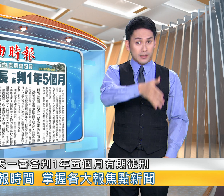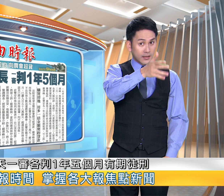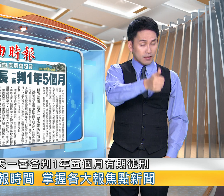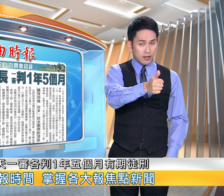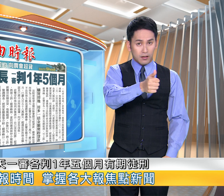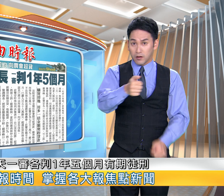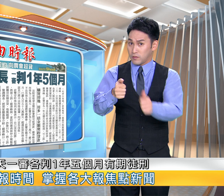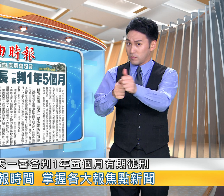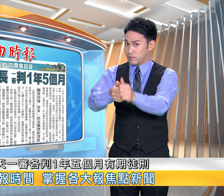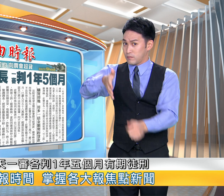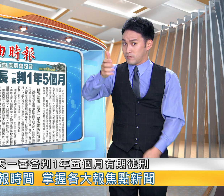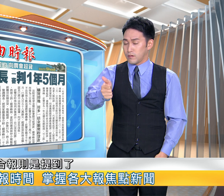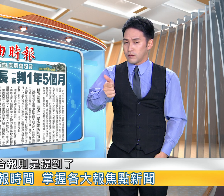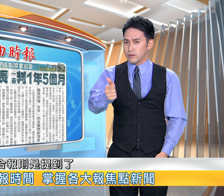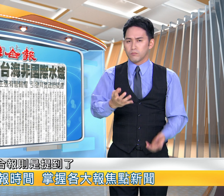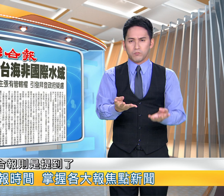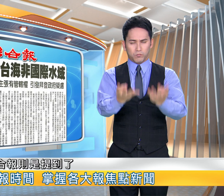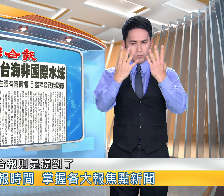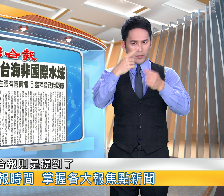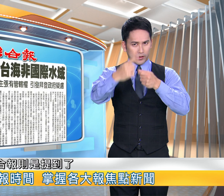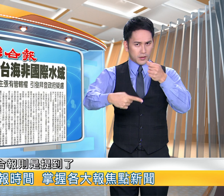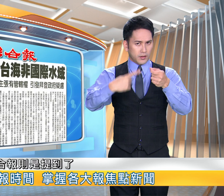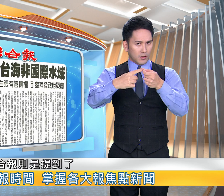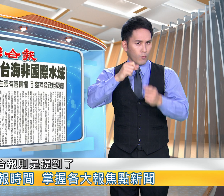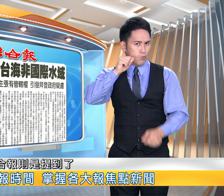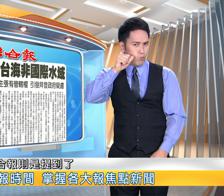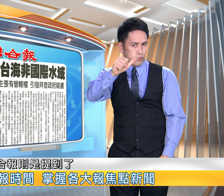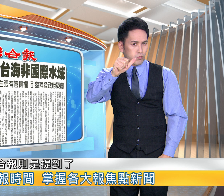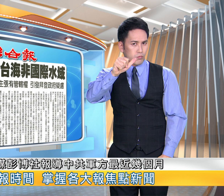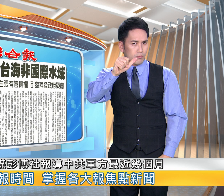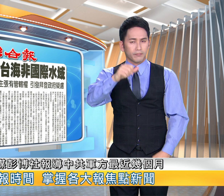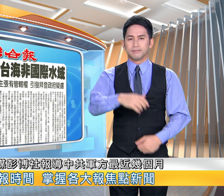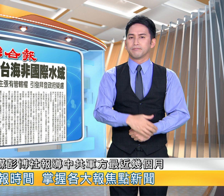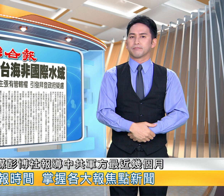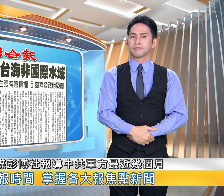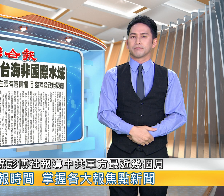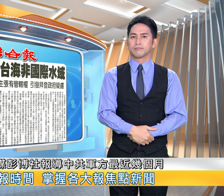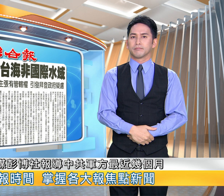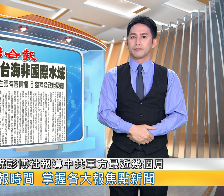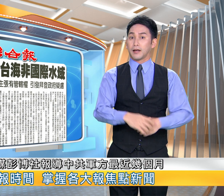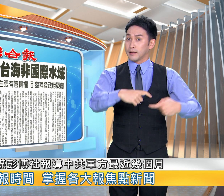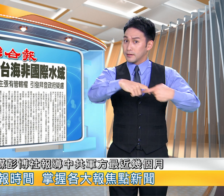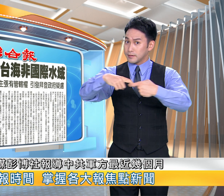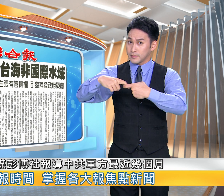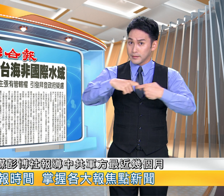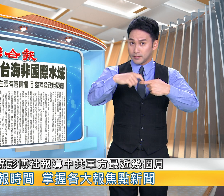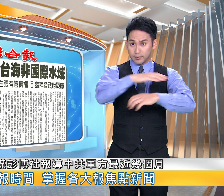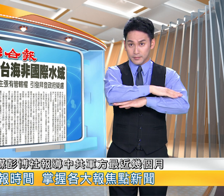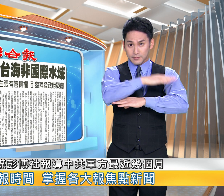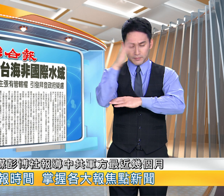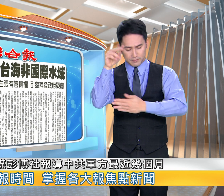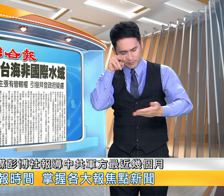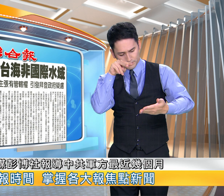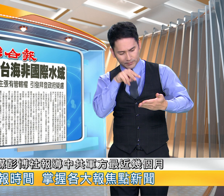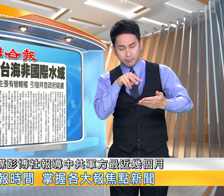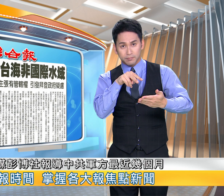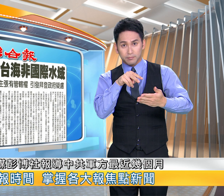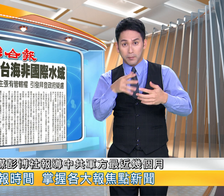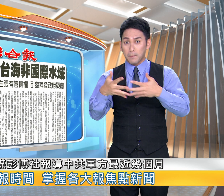再来看到。联合报则是提到了美国媒体彭博社报道，